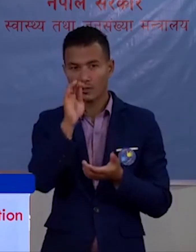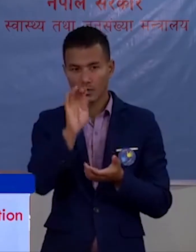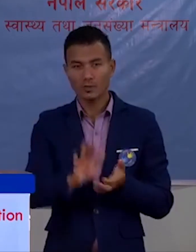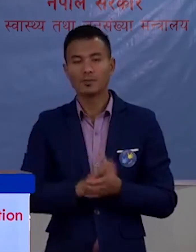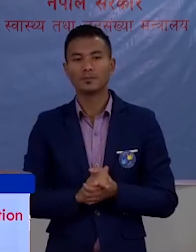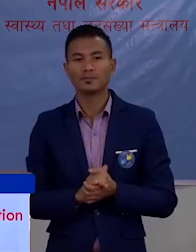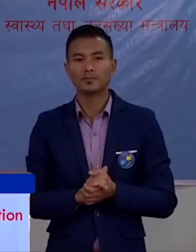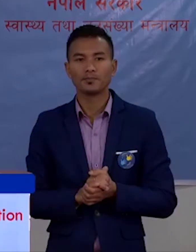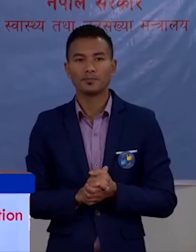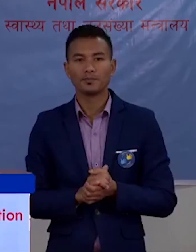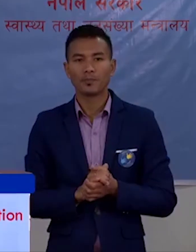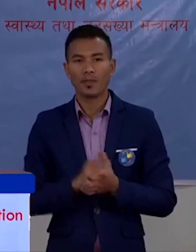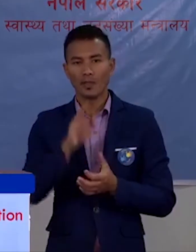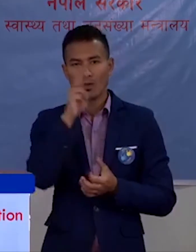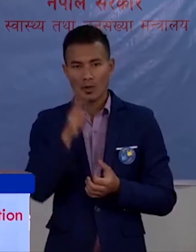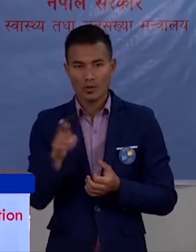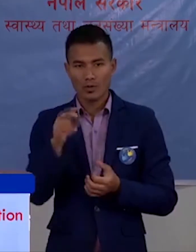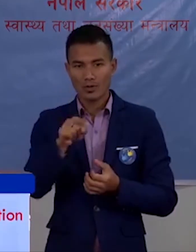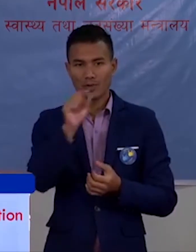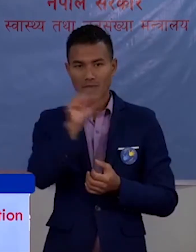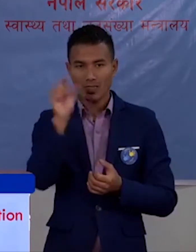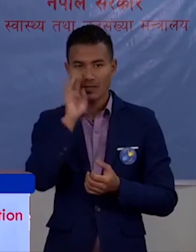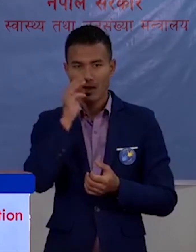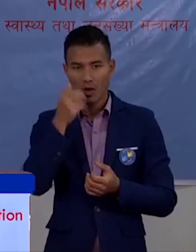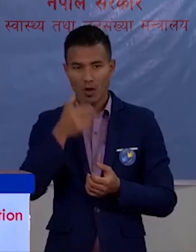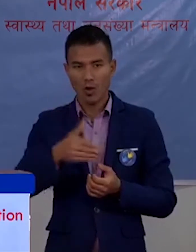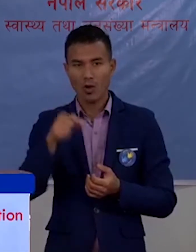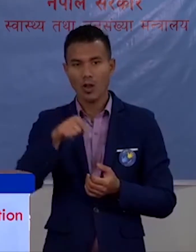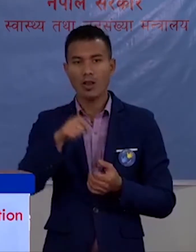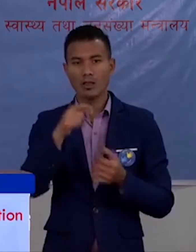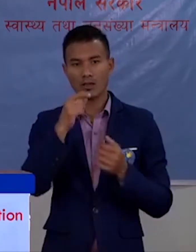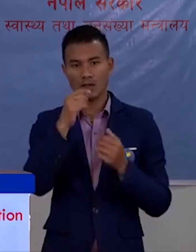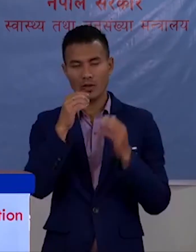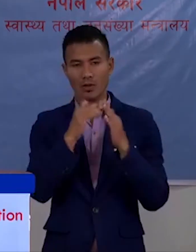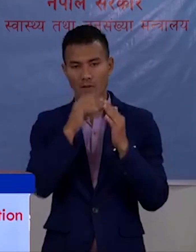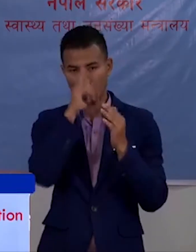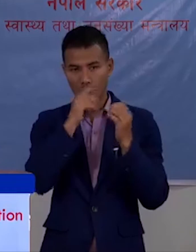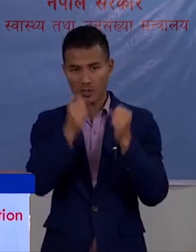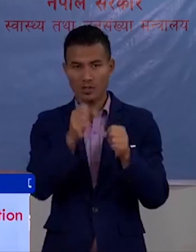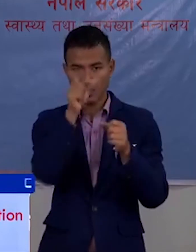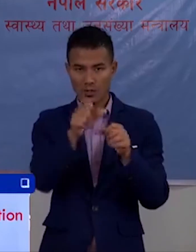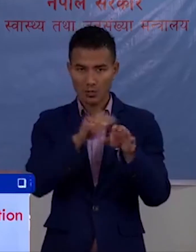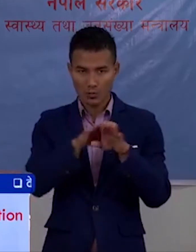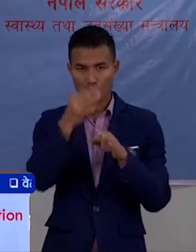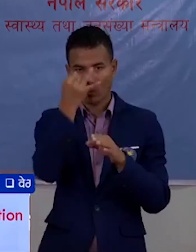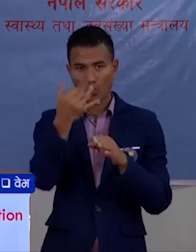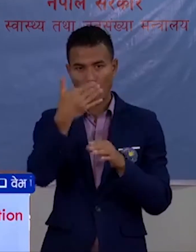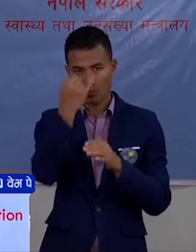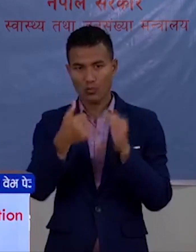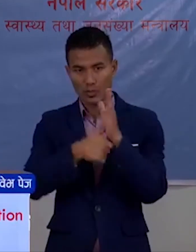आउँदैछ र यसै परिप्रेक्ष्यमा हाल क्वारेन्टाइनमा रहनुभएका केही व्यक्तिहरूमा पनि औलोको परीक्षण